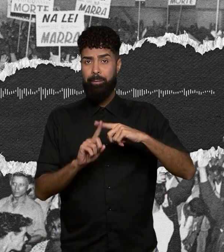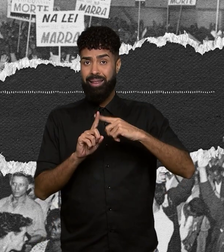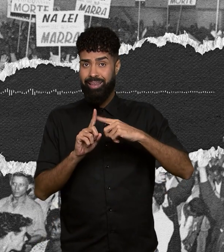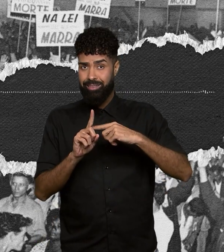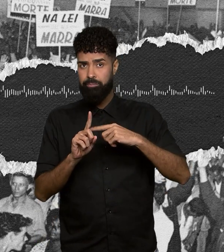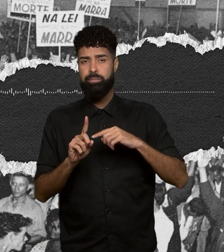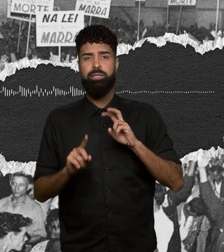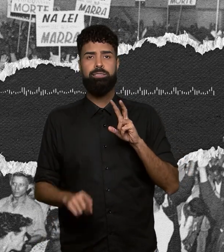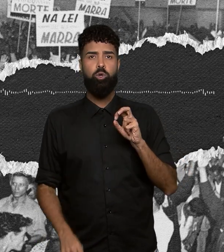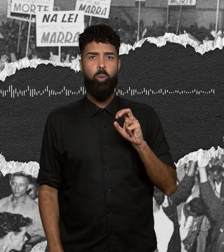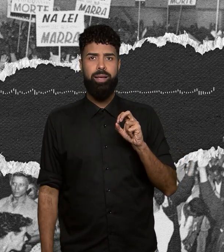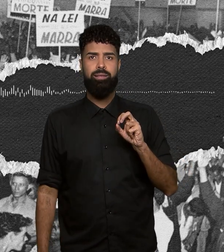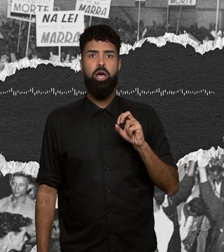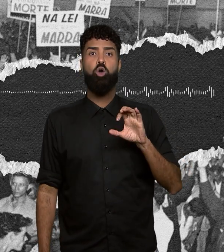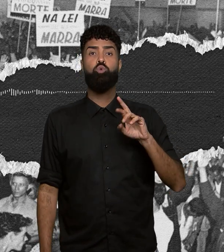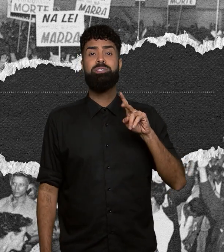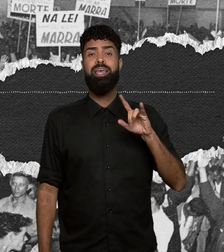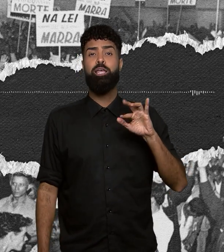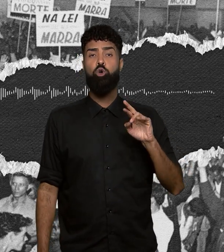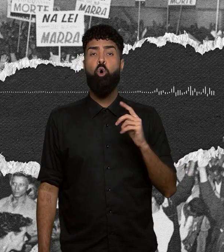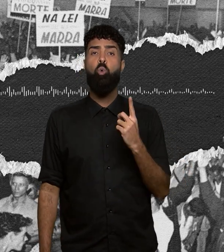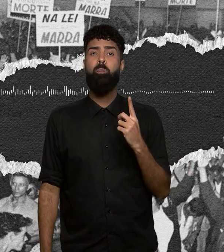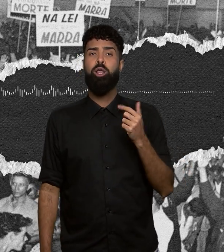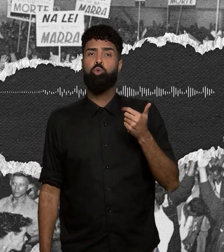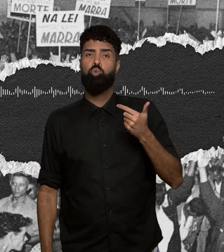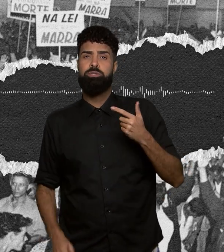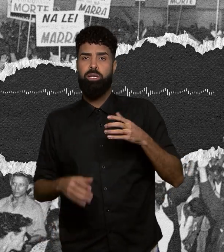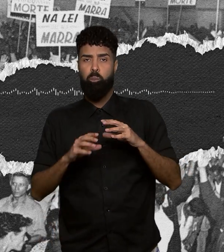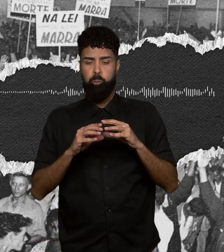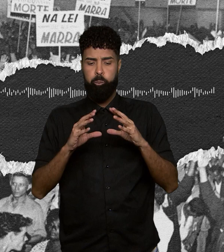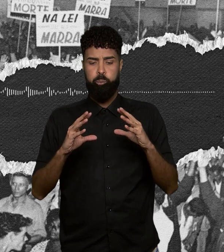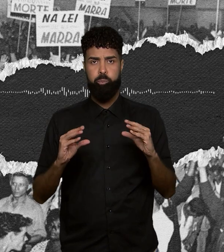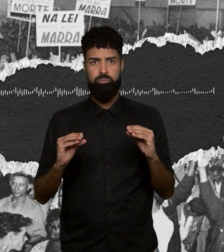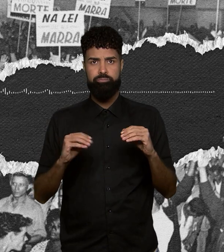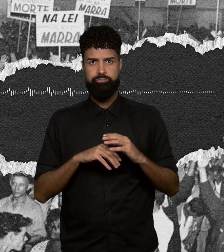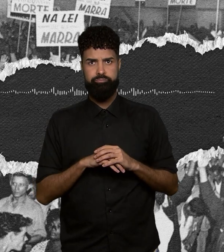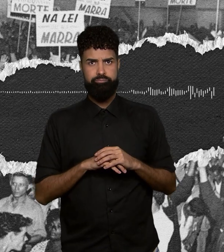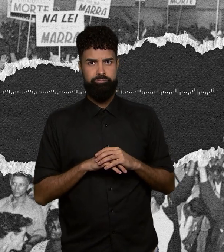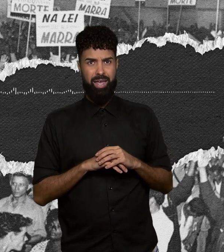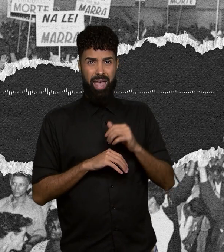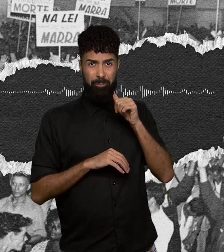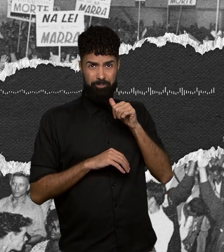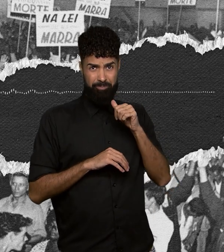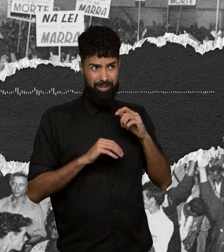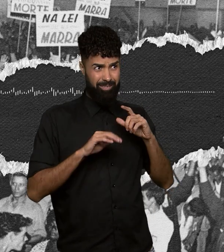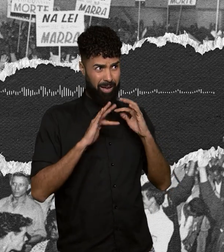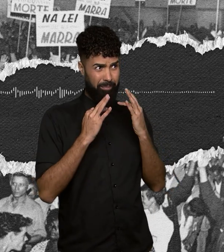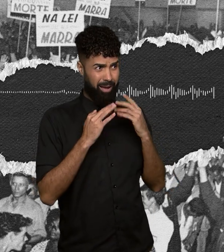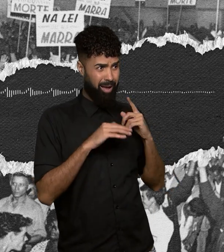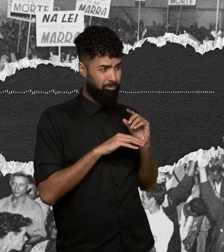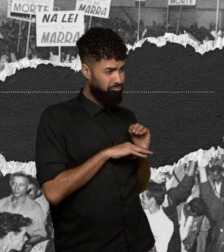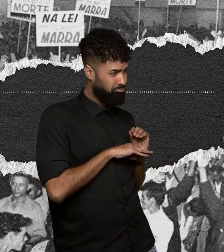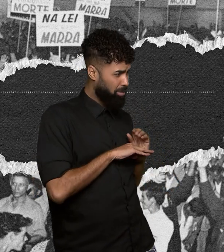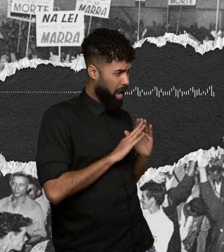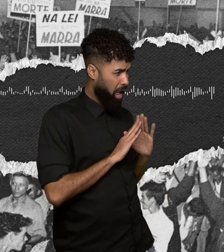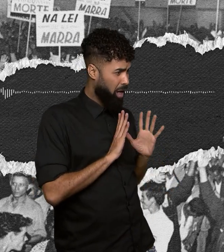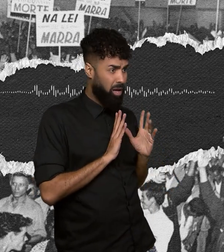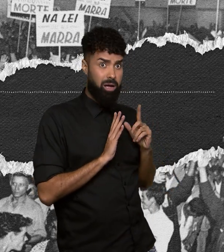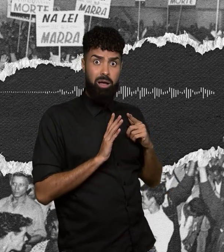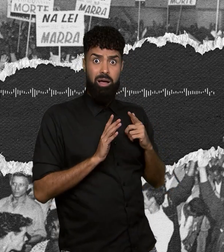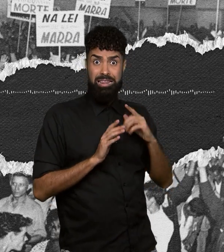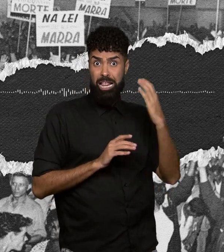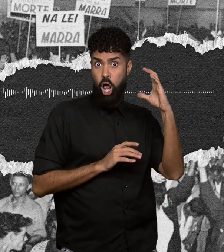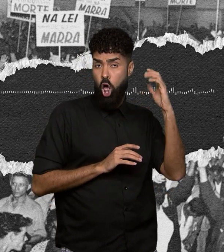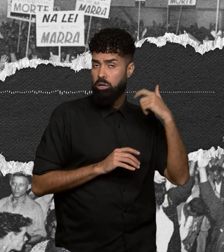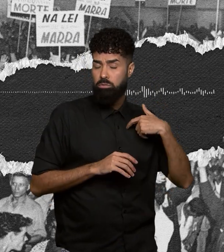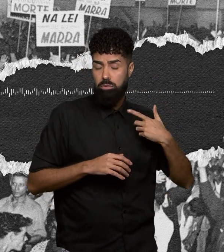a 50 cruzeiros a dúzia as donas de casa de Niterói tiveram seus orçamentos domésticos arrasados pela